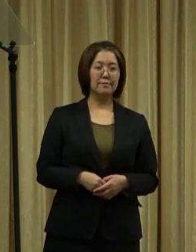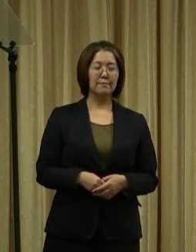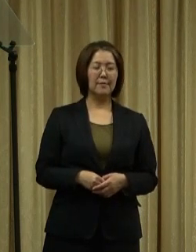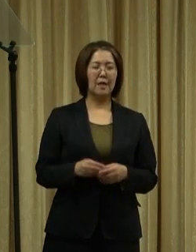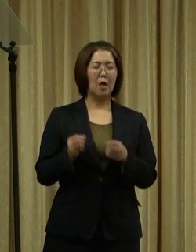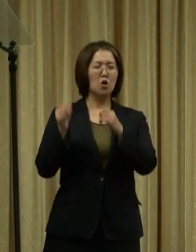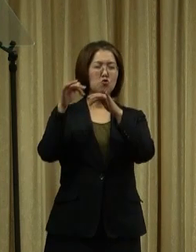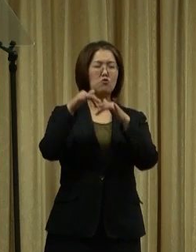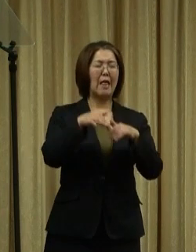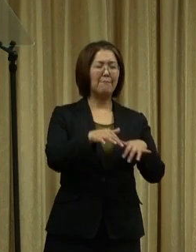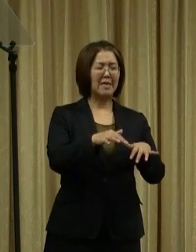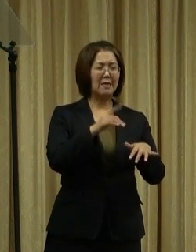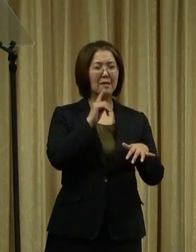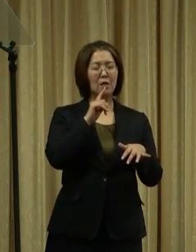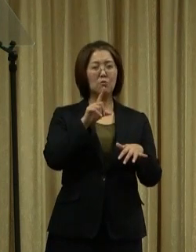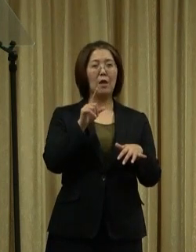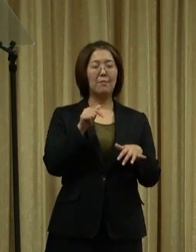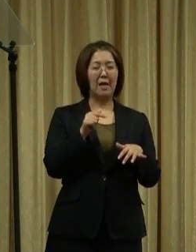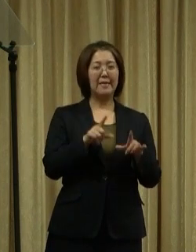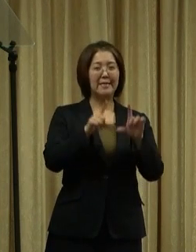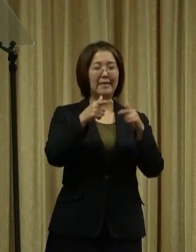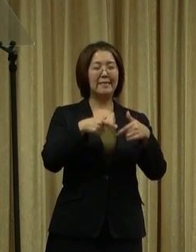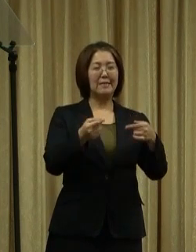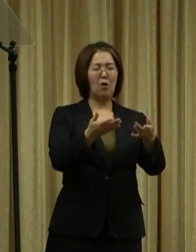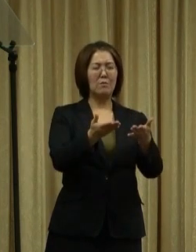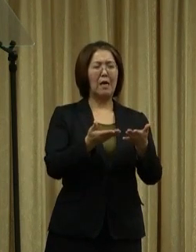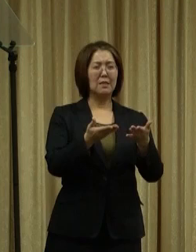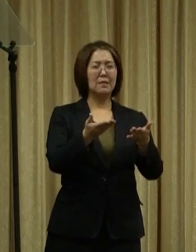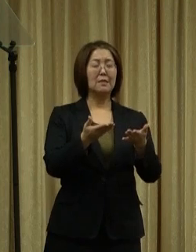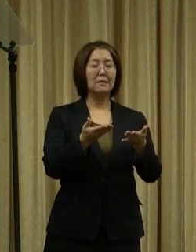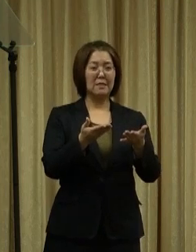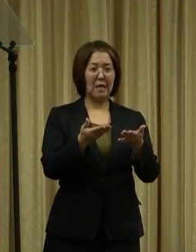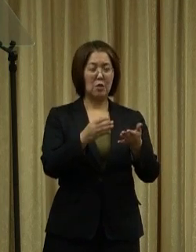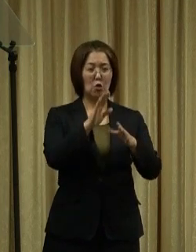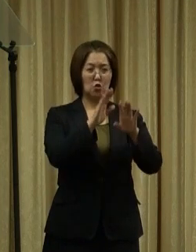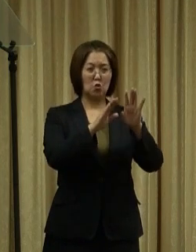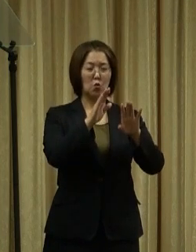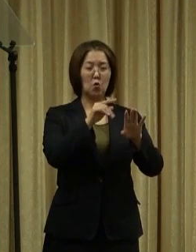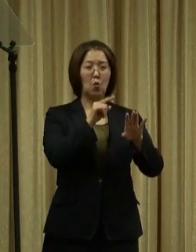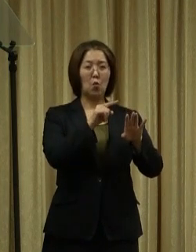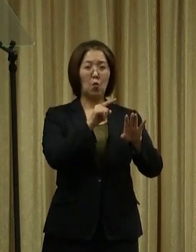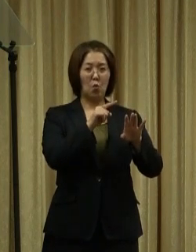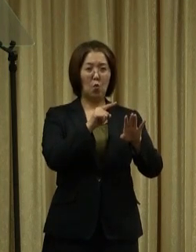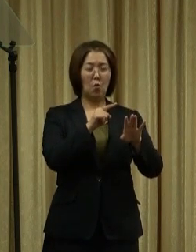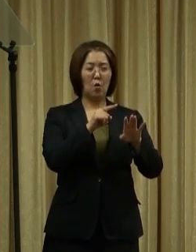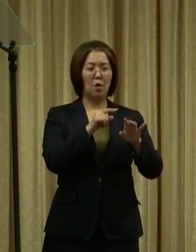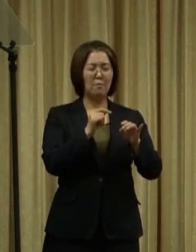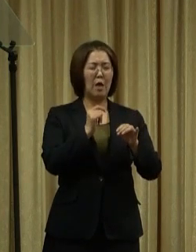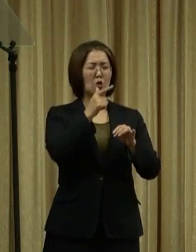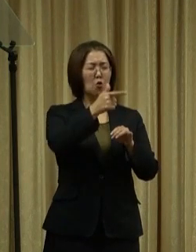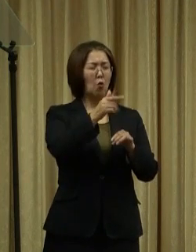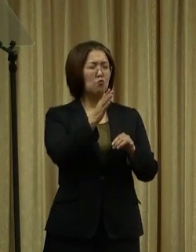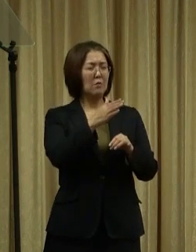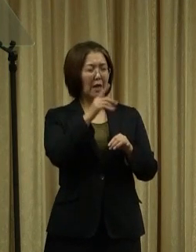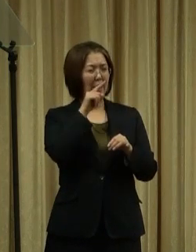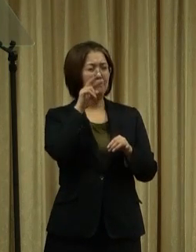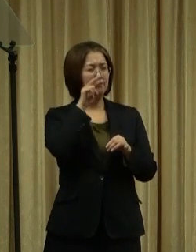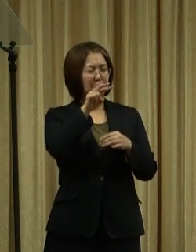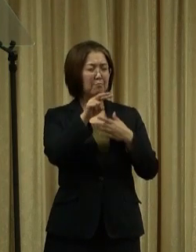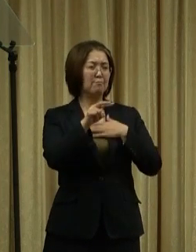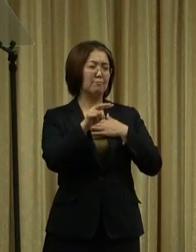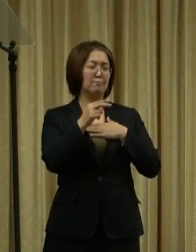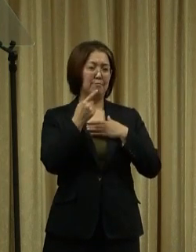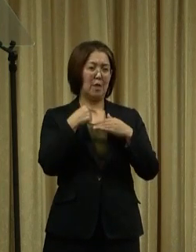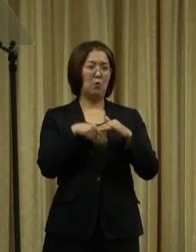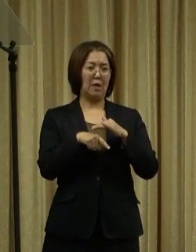津波という意味では東日本大震災の状況、我々は遠くからですがつぶさに見ていたわけであ